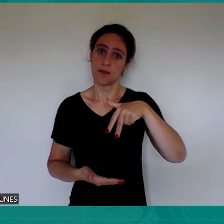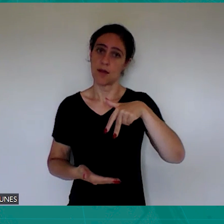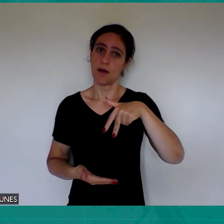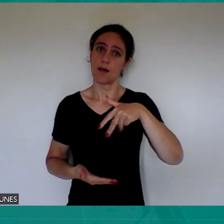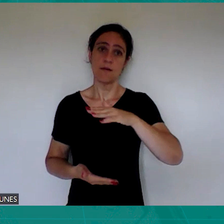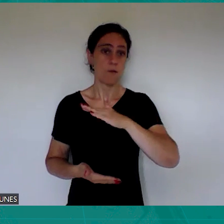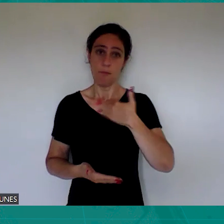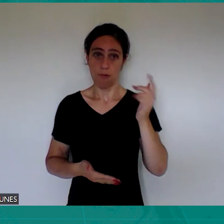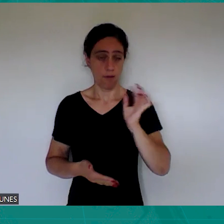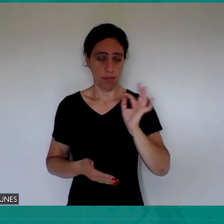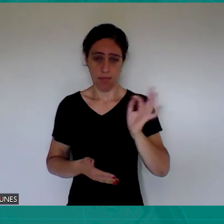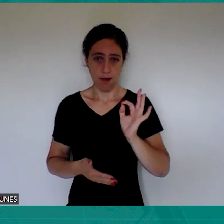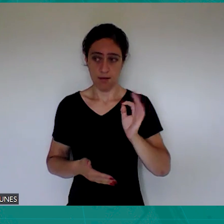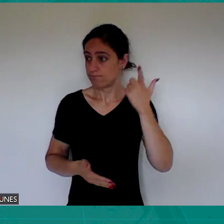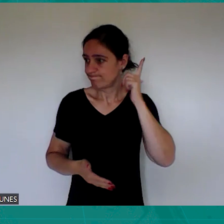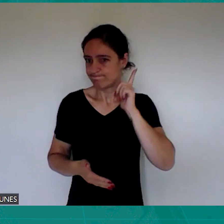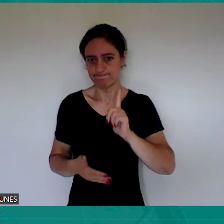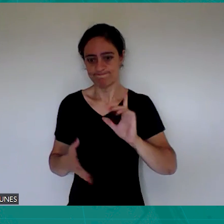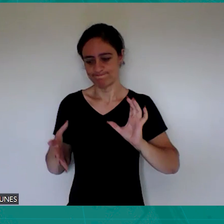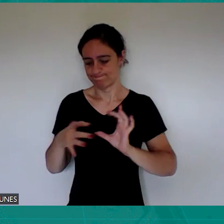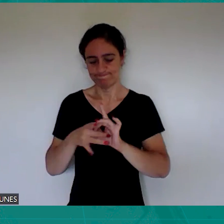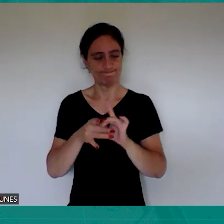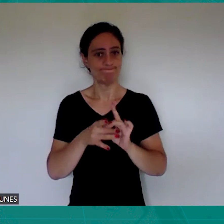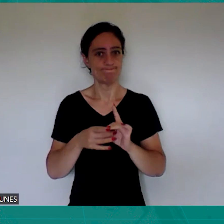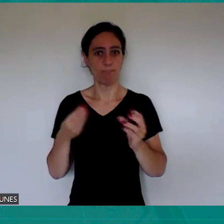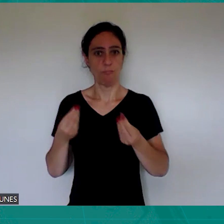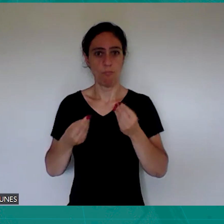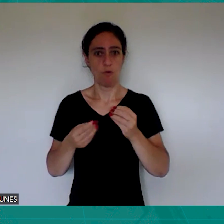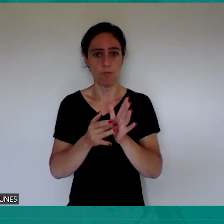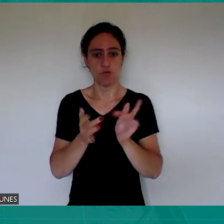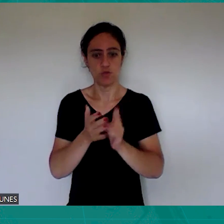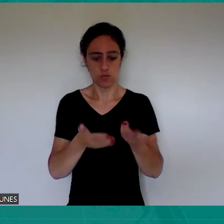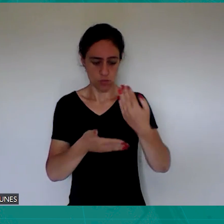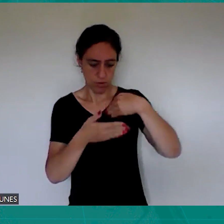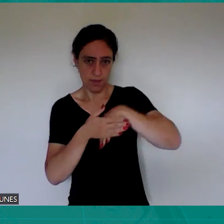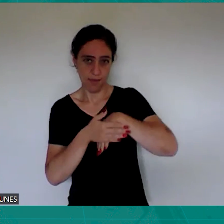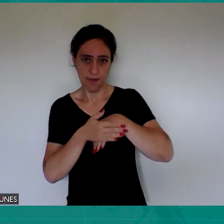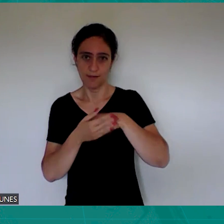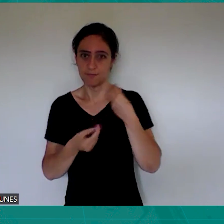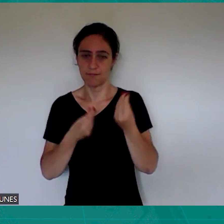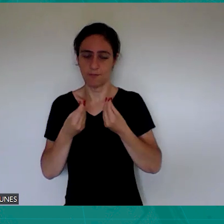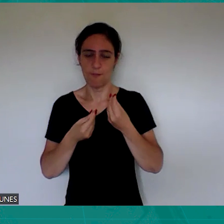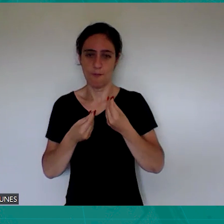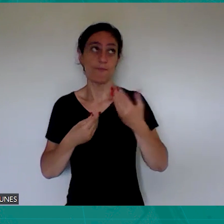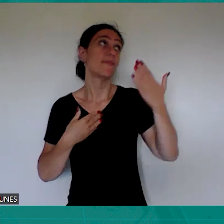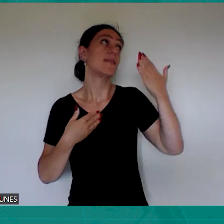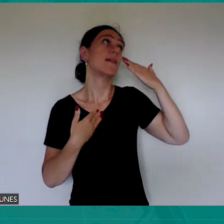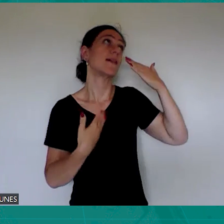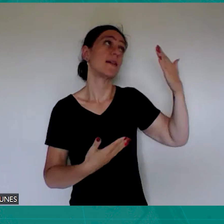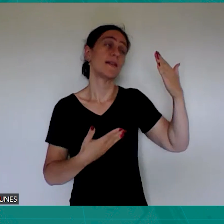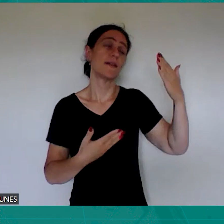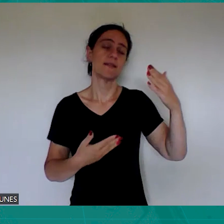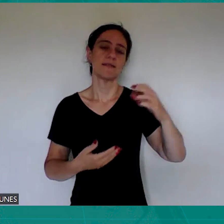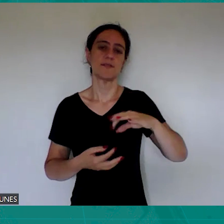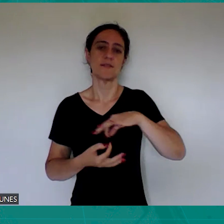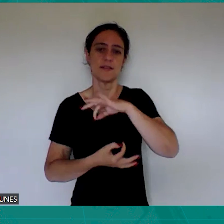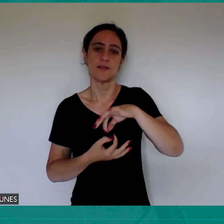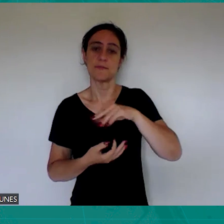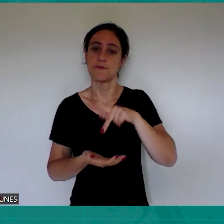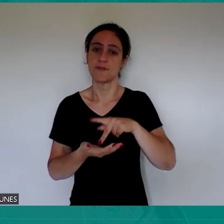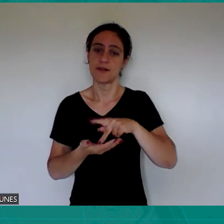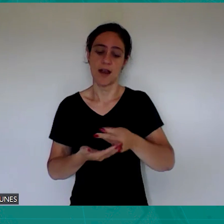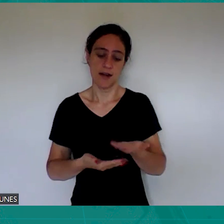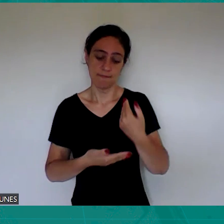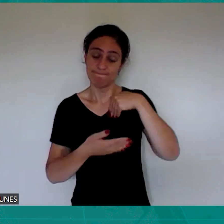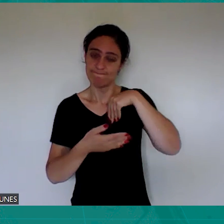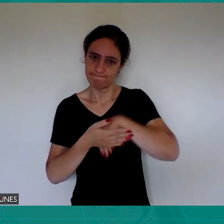verdade. Nós não teríamos o Senhor dentro de nós. Graças ao Senhor, nós temos o Espírito da verdade, o próprio Senhor Jesus vivendo